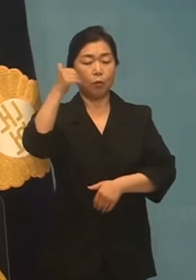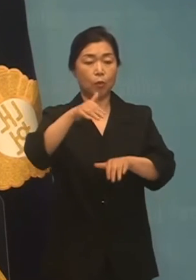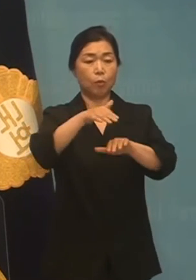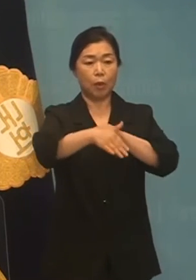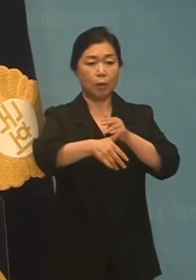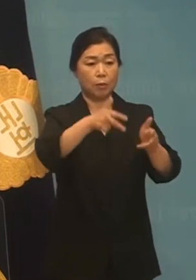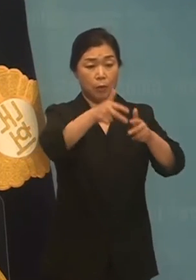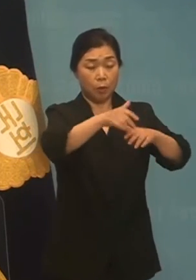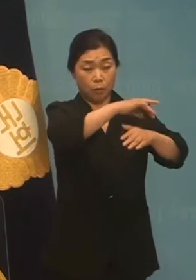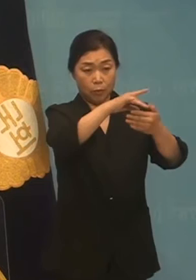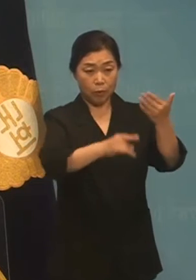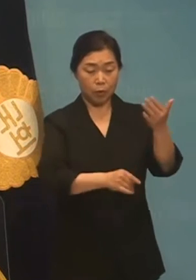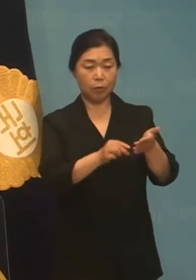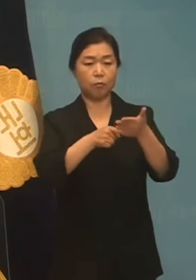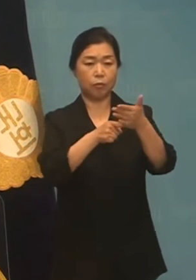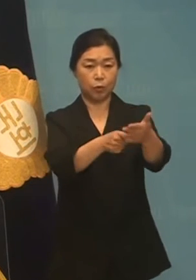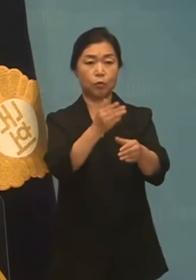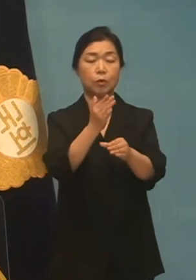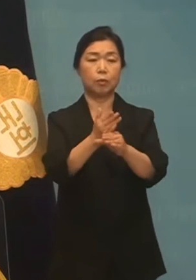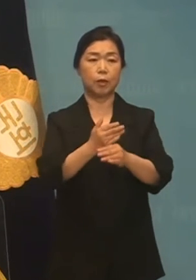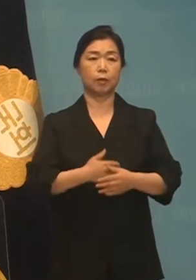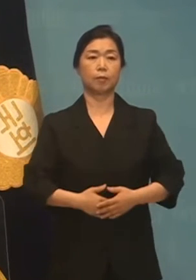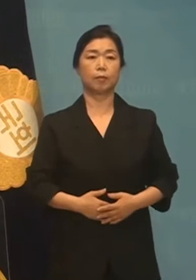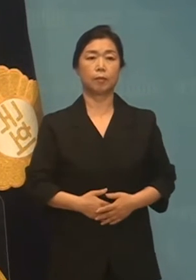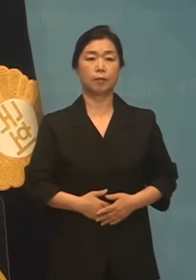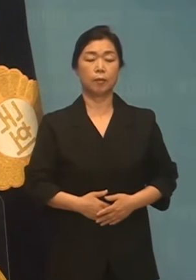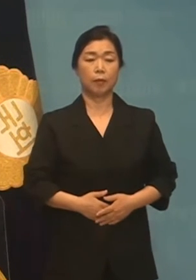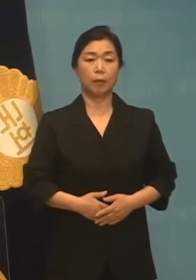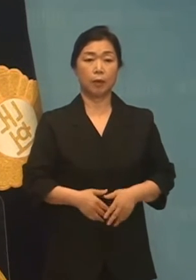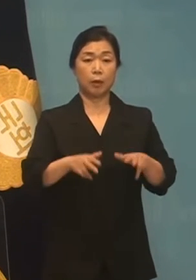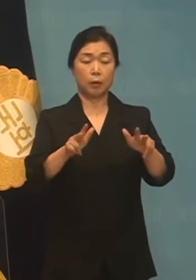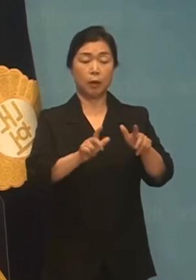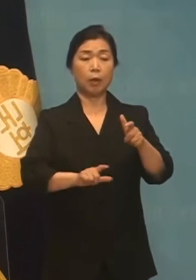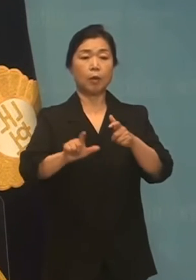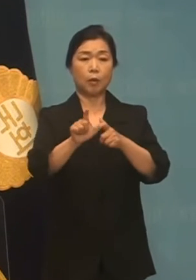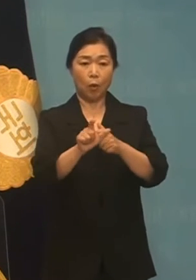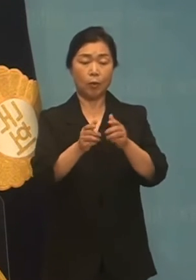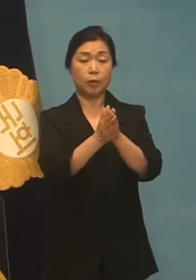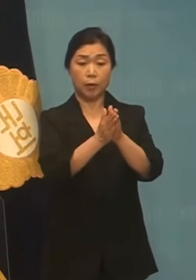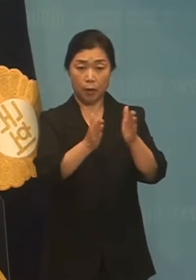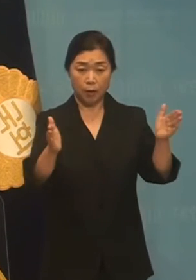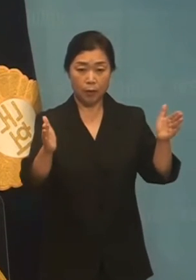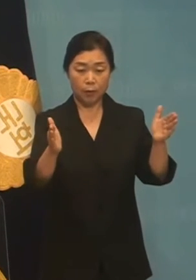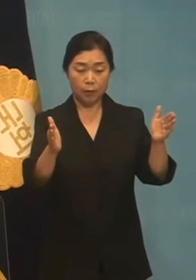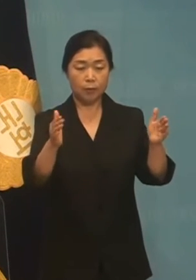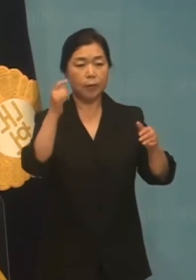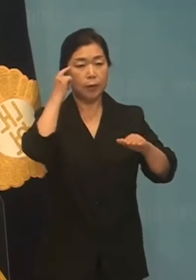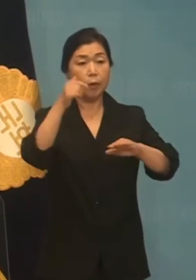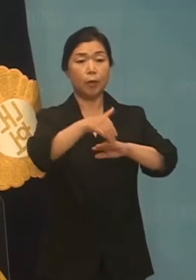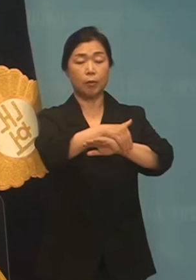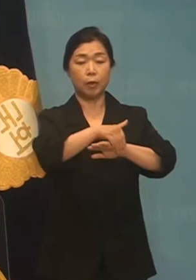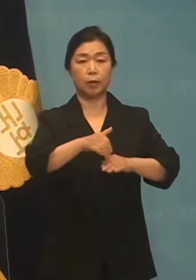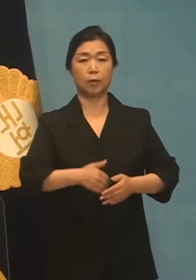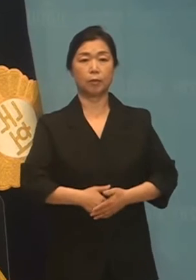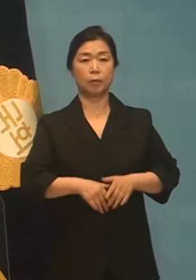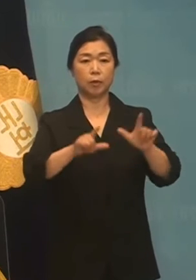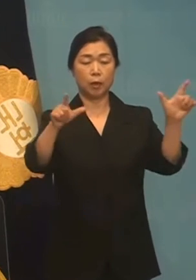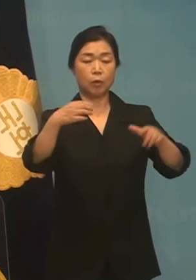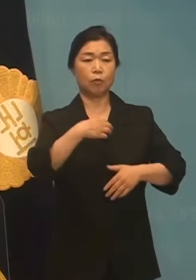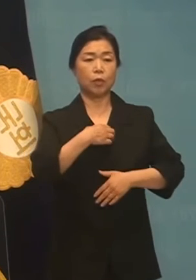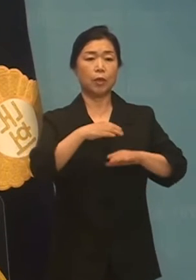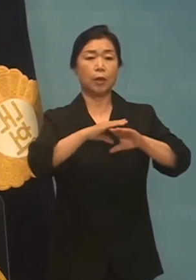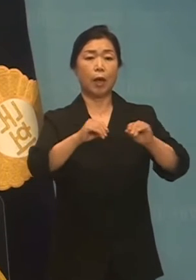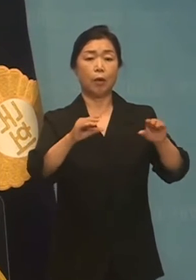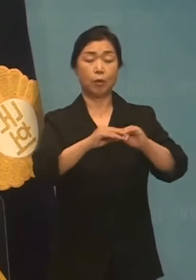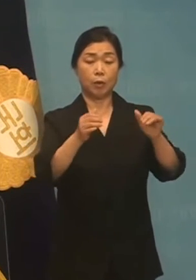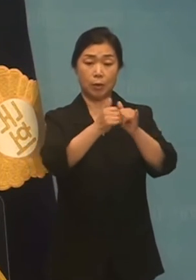뉴딜을 적극 추진하고 있습니다. 이제 한 발 더 나아가야 합니다. 기후위기 대응은